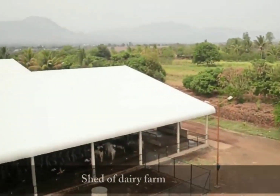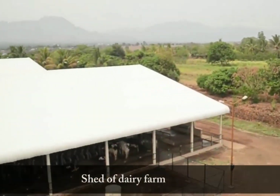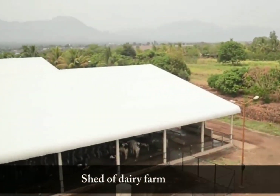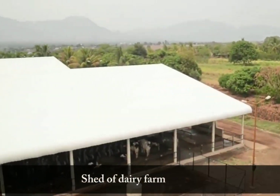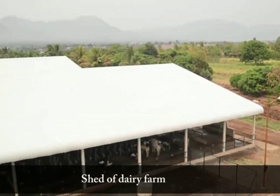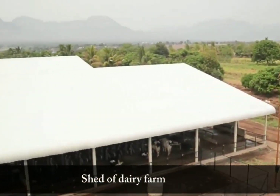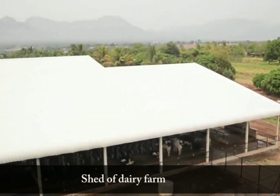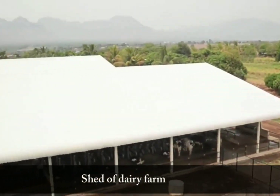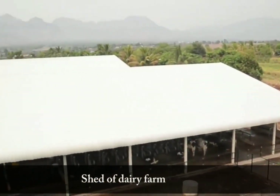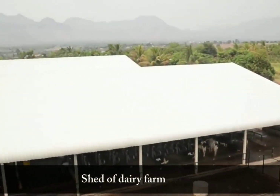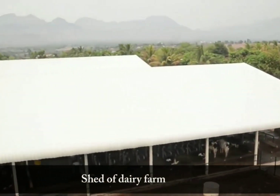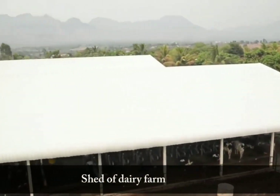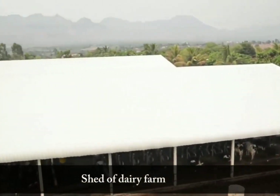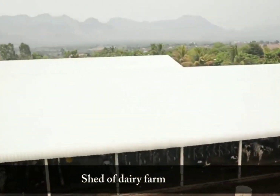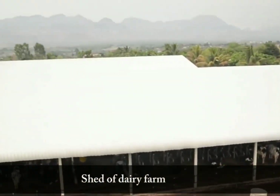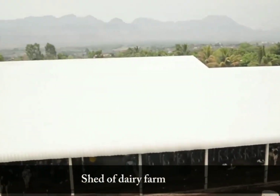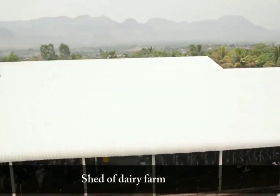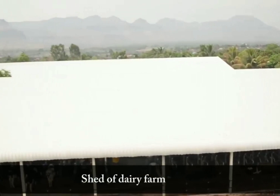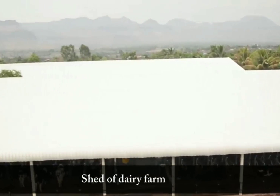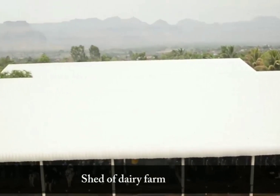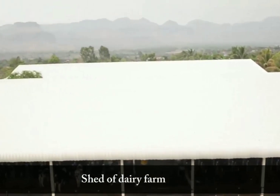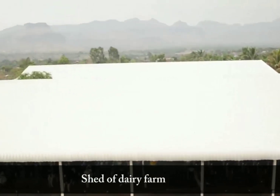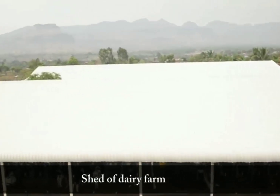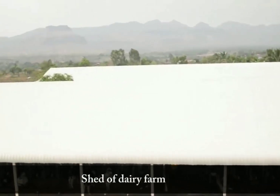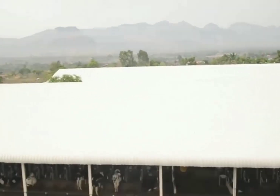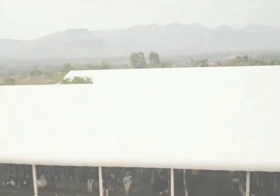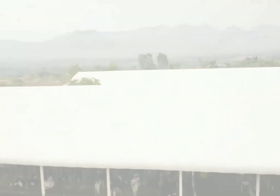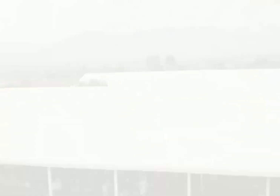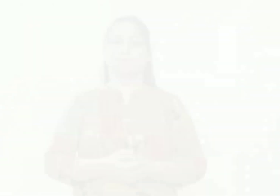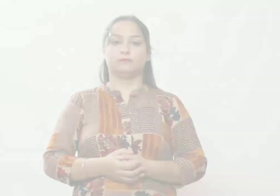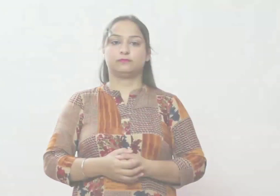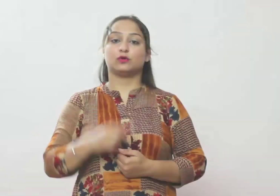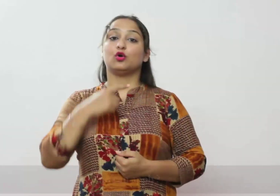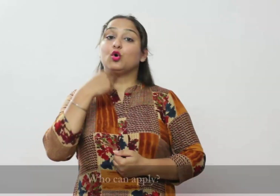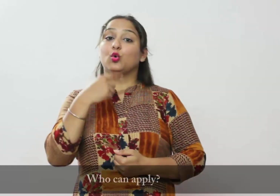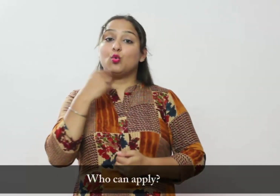डेयरी फार्म के शेड कौन आवेदन कर सकता है?